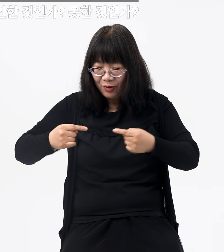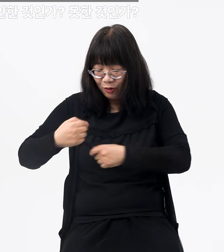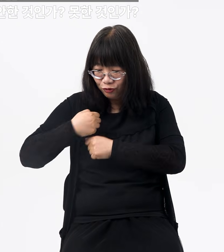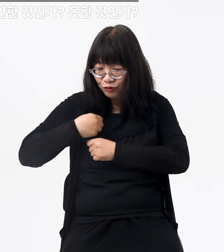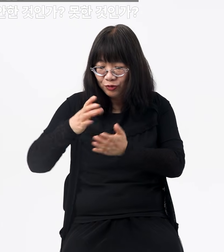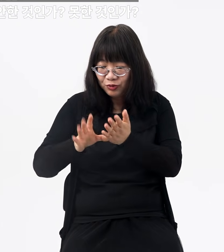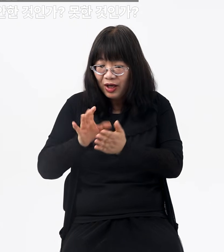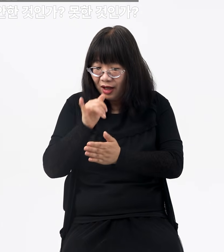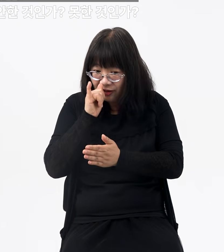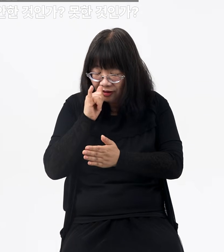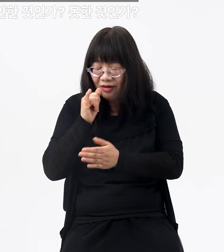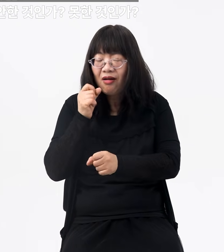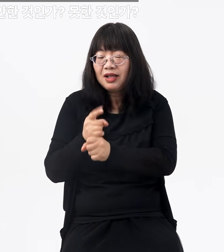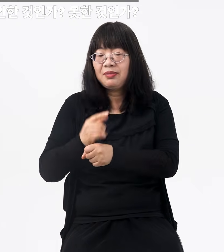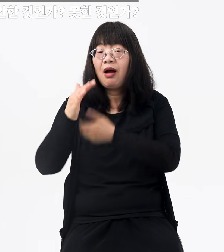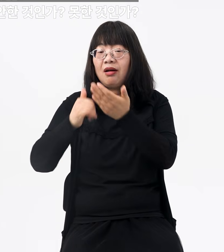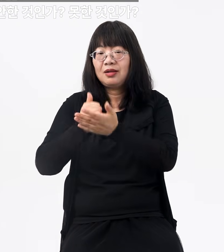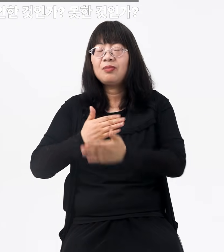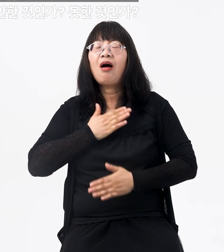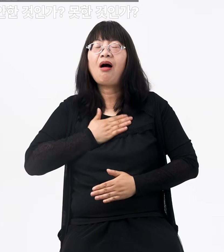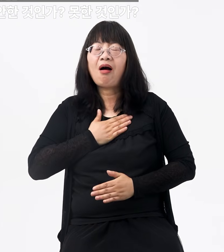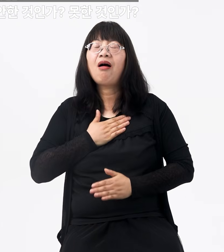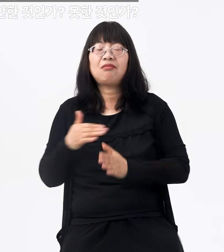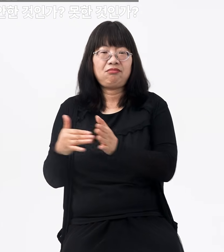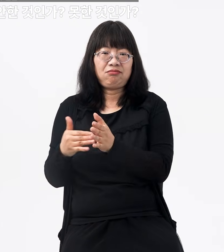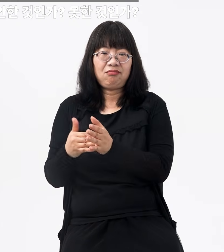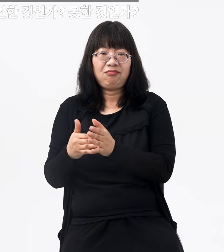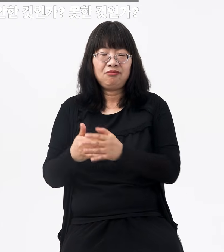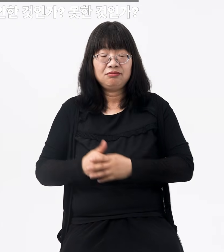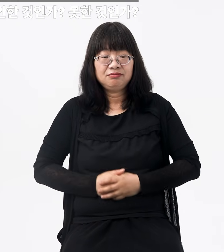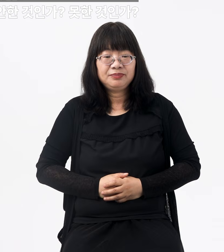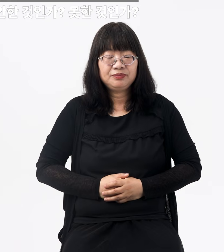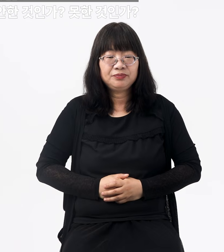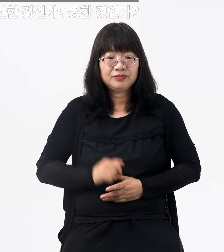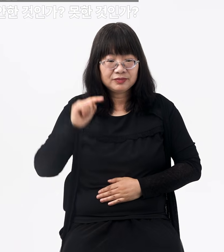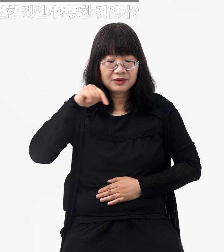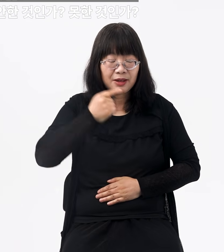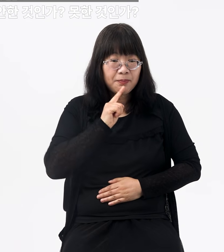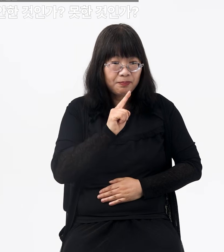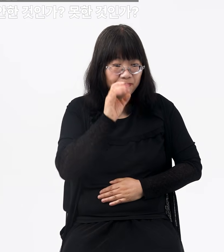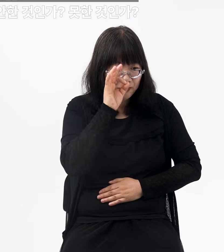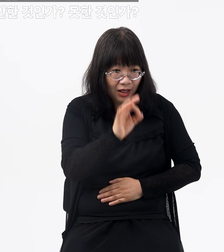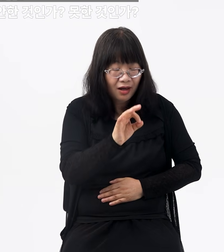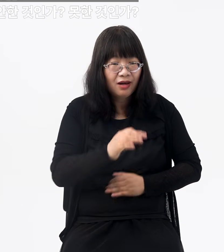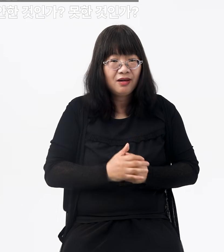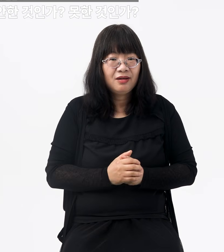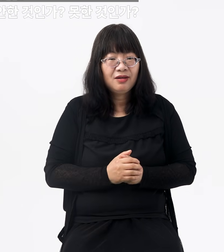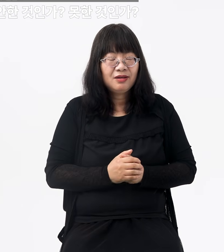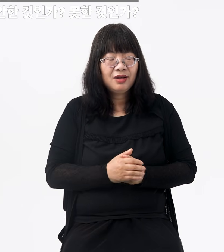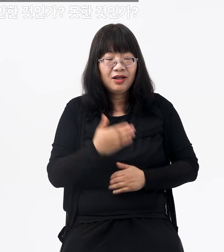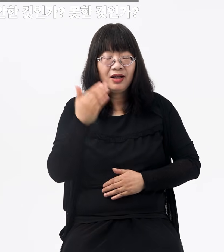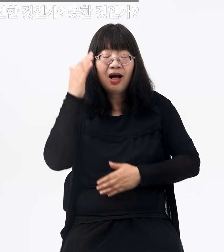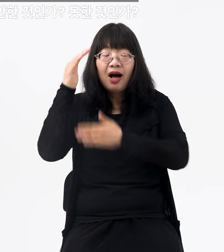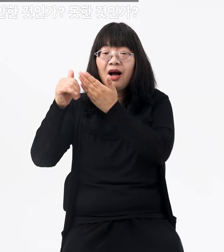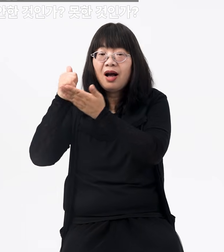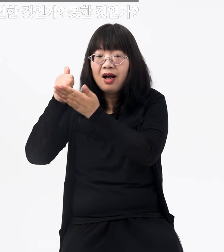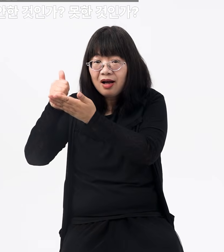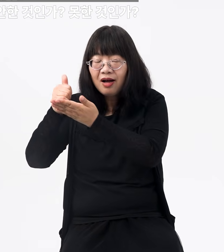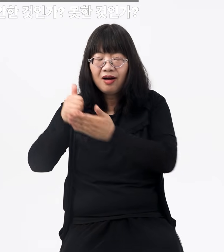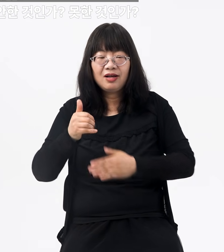염두에 두셨습니다. 자, 다음 절 한번 읽어보십시다. 네 하나님 여호와께서